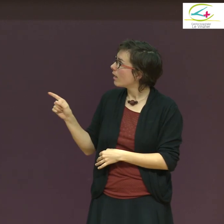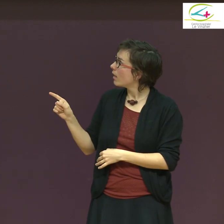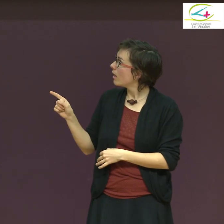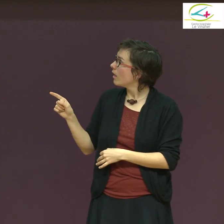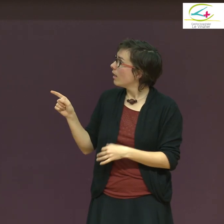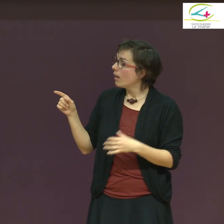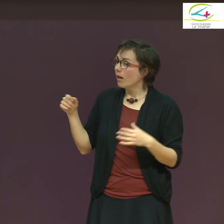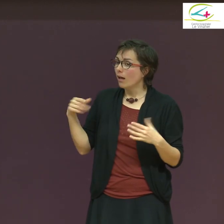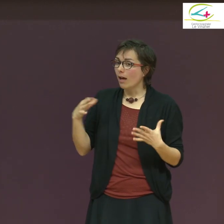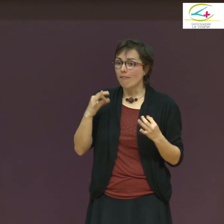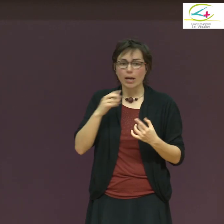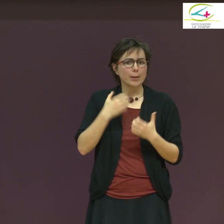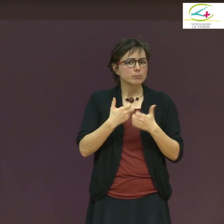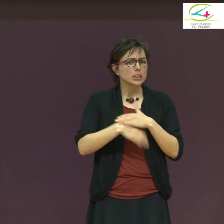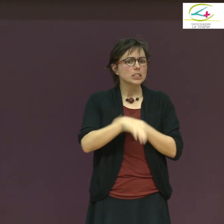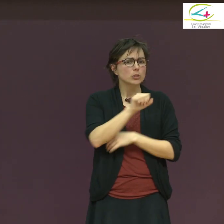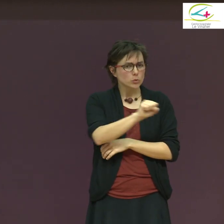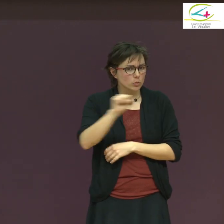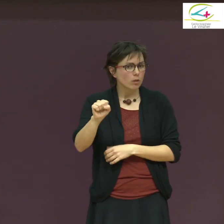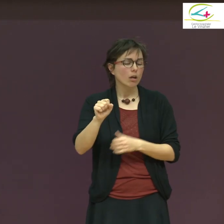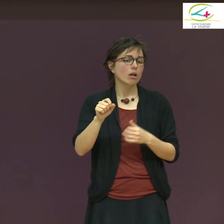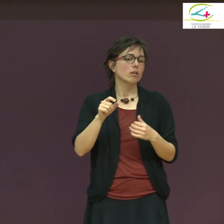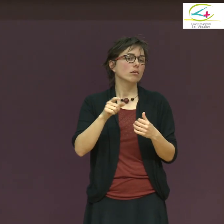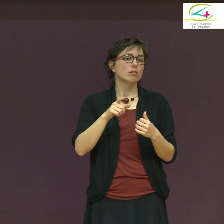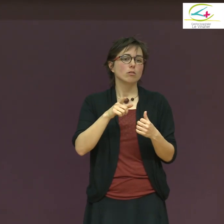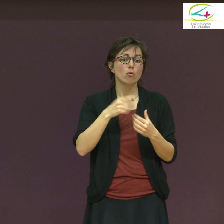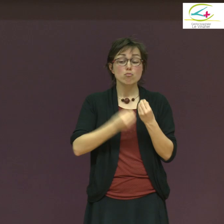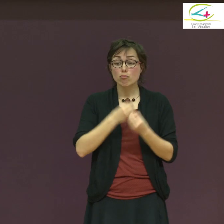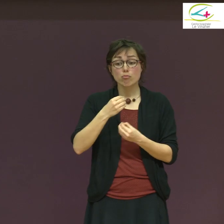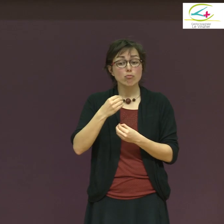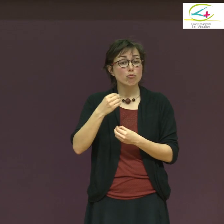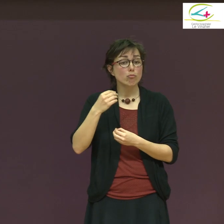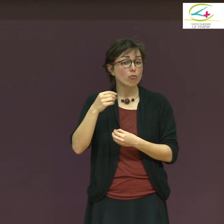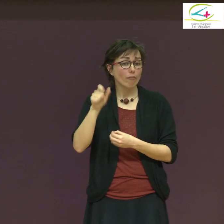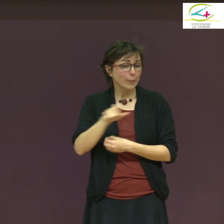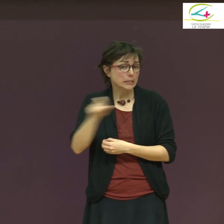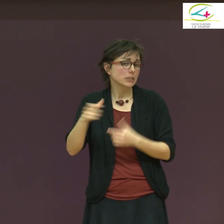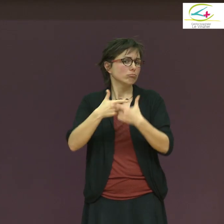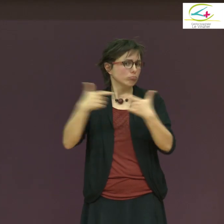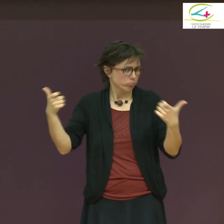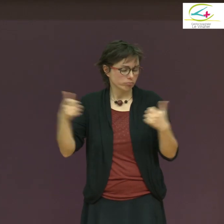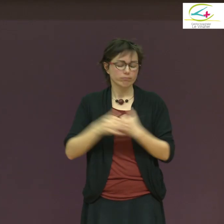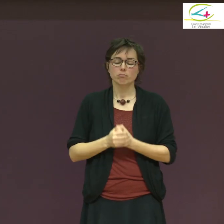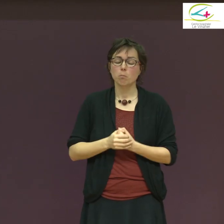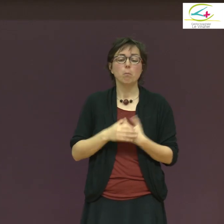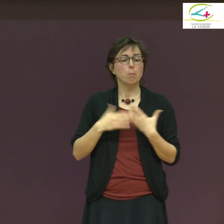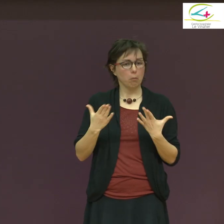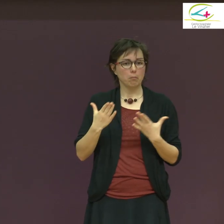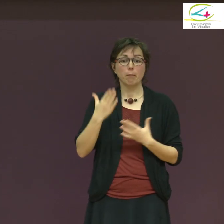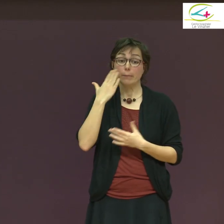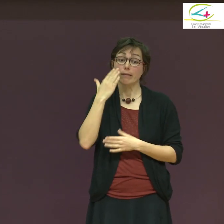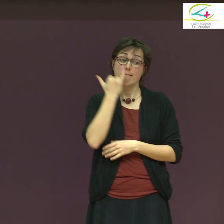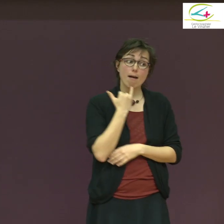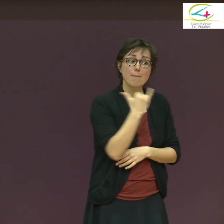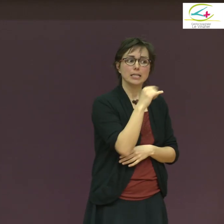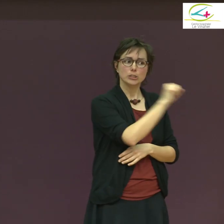dit, dans certaines sécurités sociales par exemple, pharmacie ou pas, la personne en fait appelle la sécurité